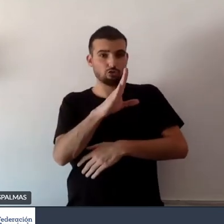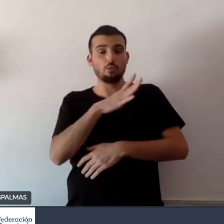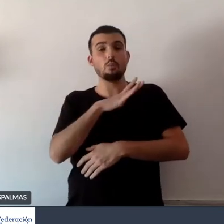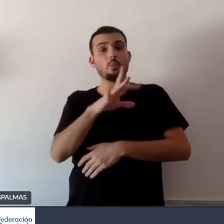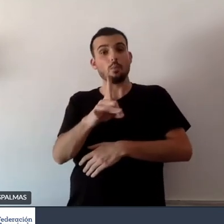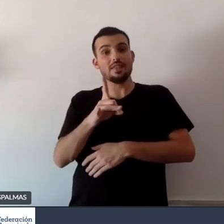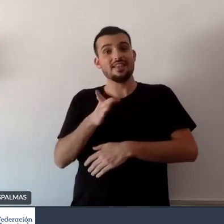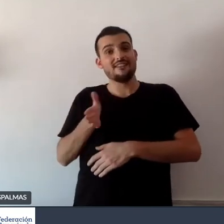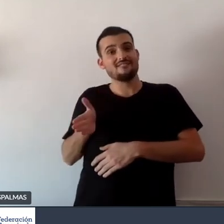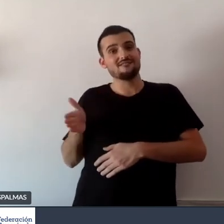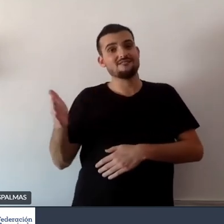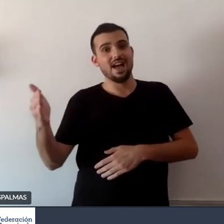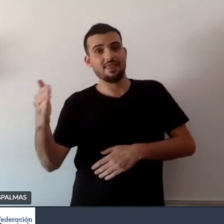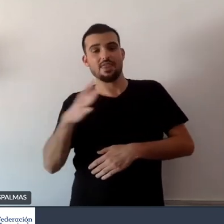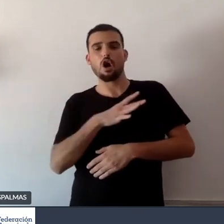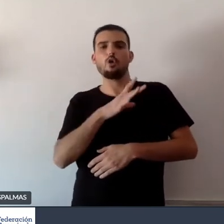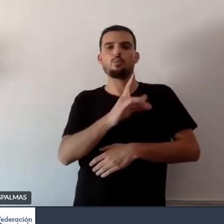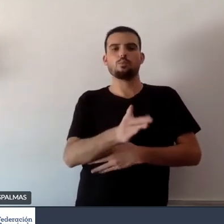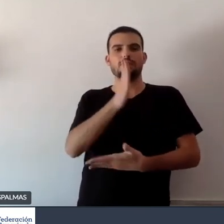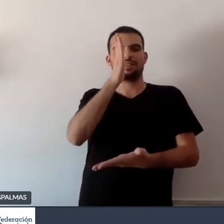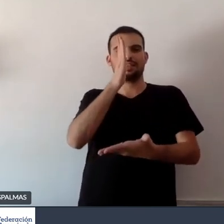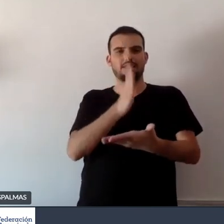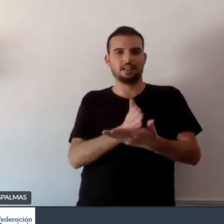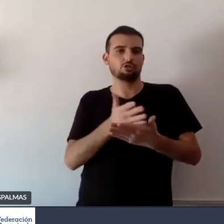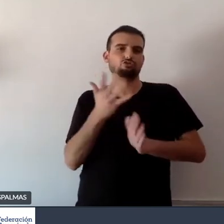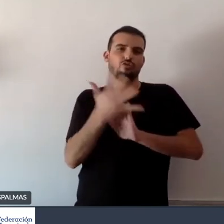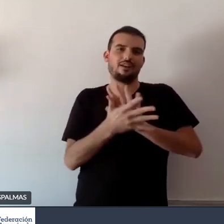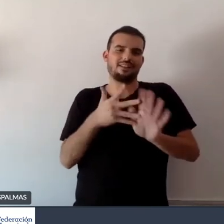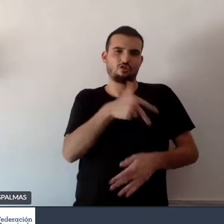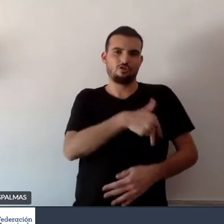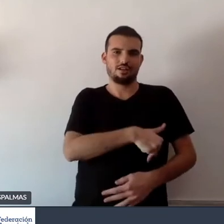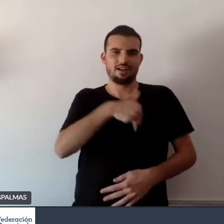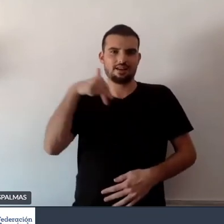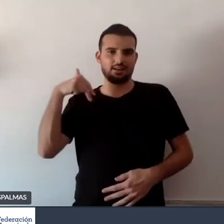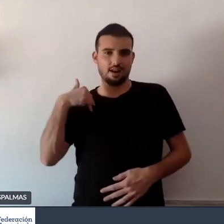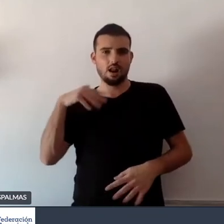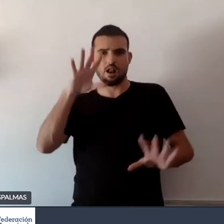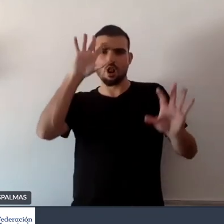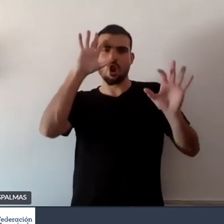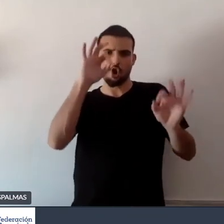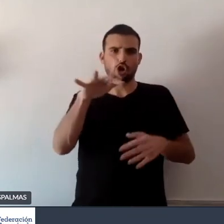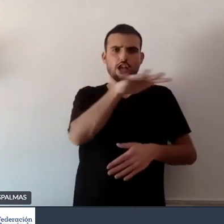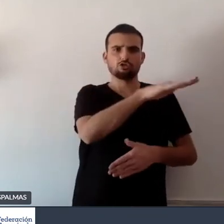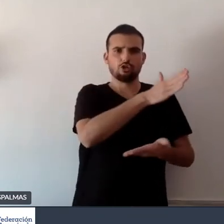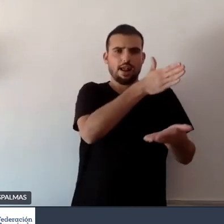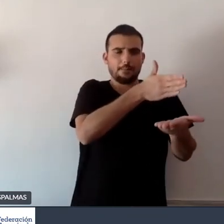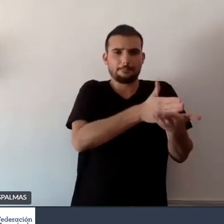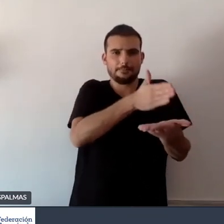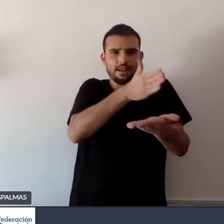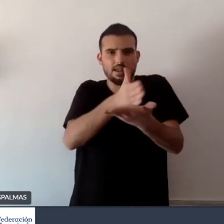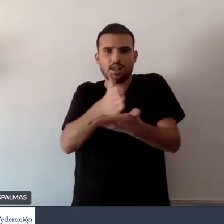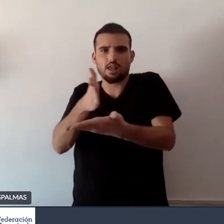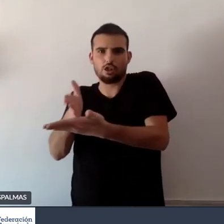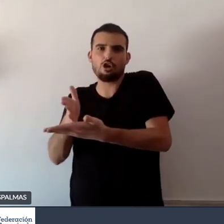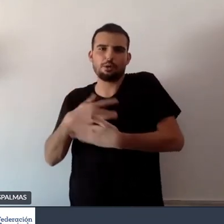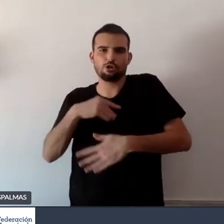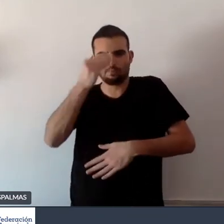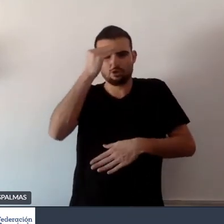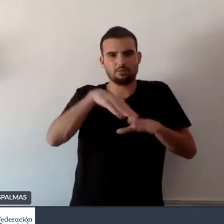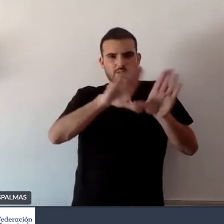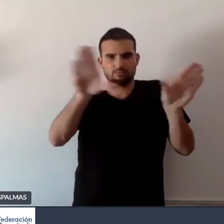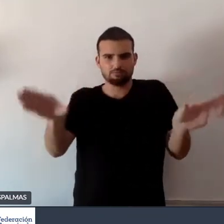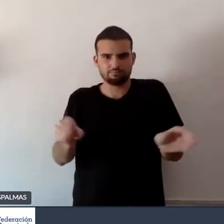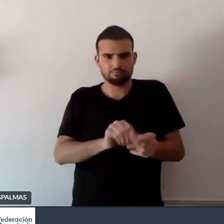medio. Y es por hacer un poco una generalización, ¿eh? Evidentemente hay zonas intermedias, pero que creo que se podría englobar en todas estas. Y a la